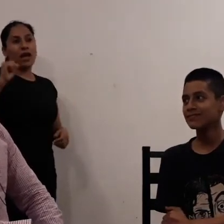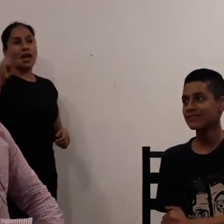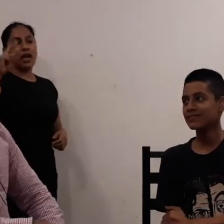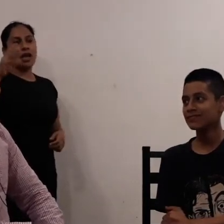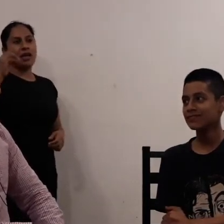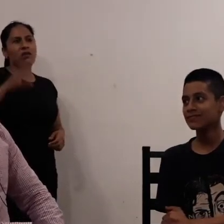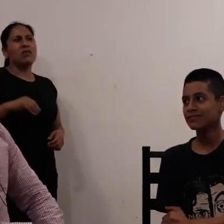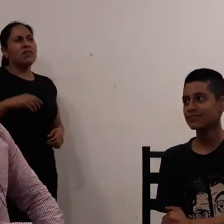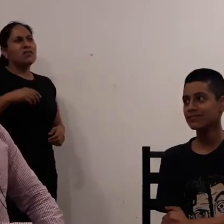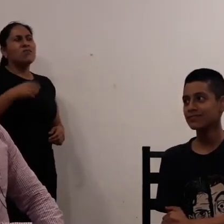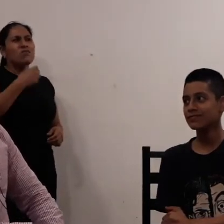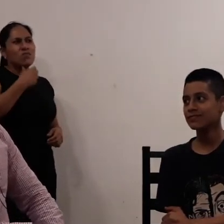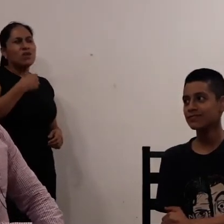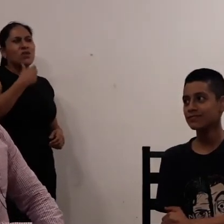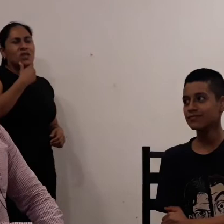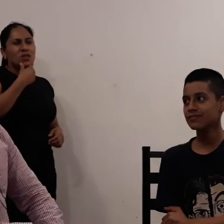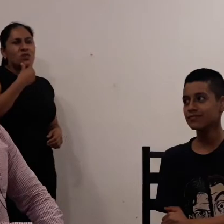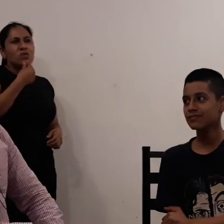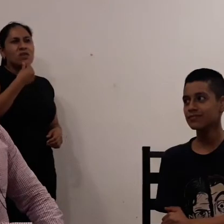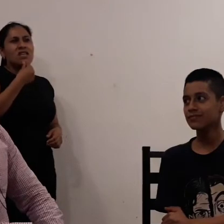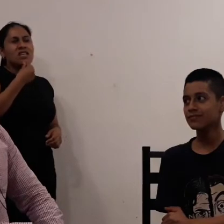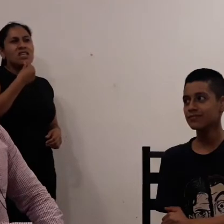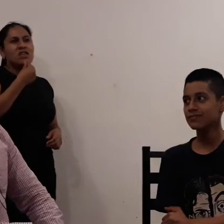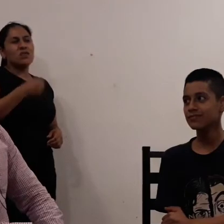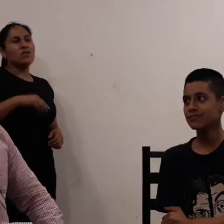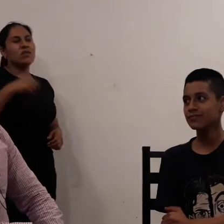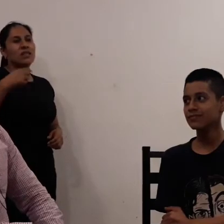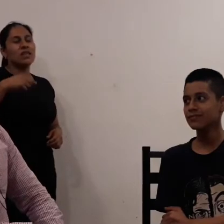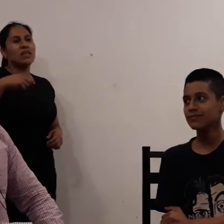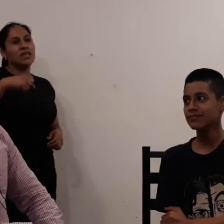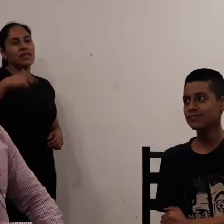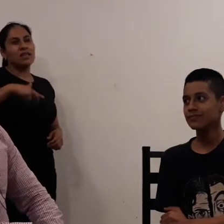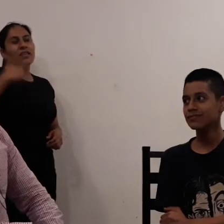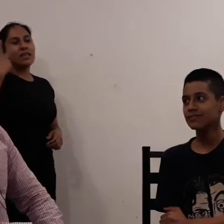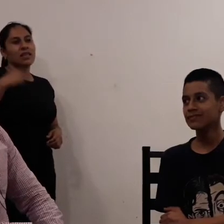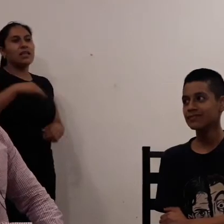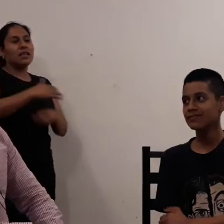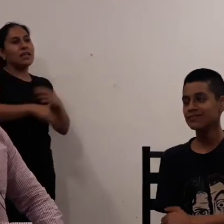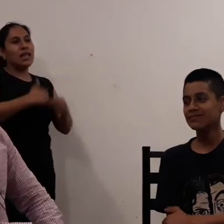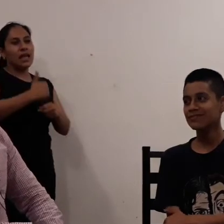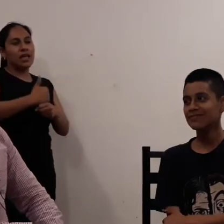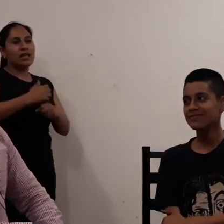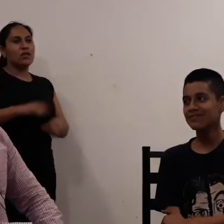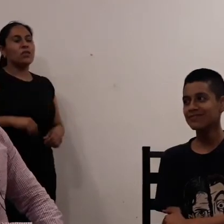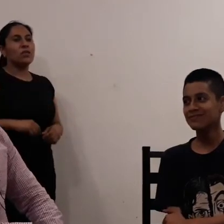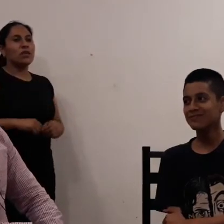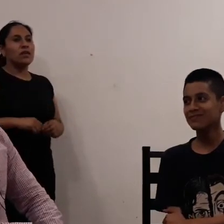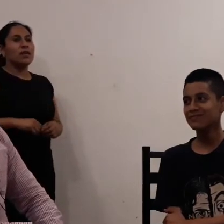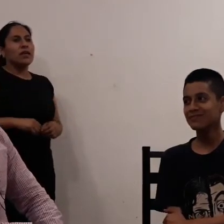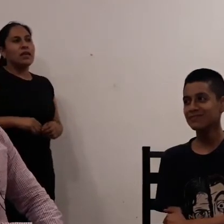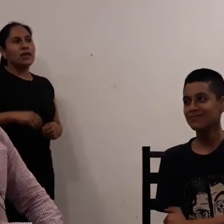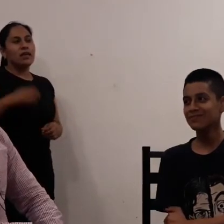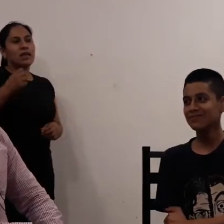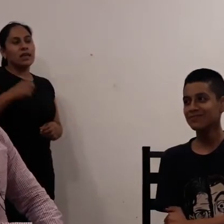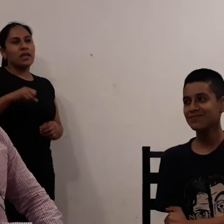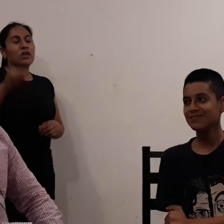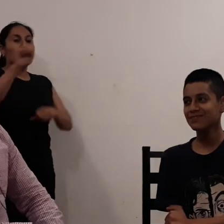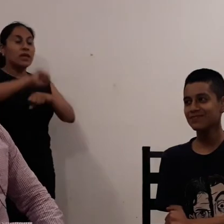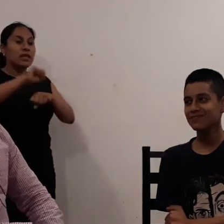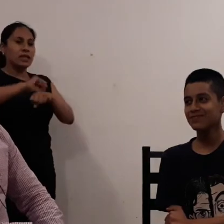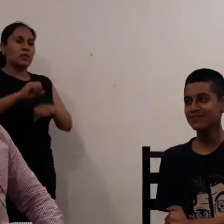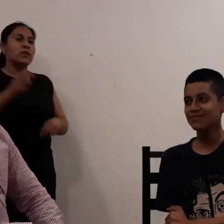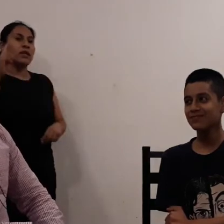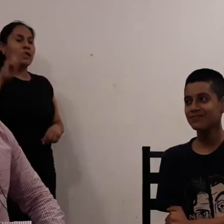es un joven ya de 13 años. Él está incluido en una secundaria